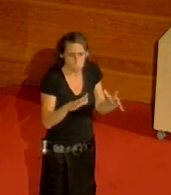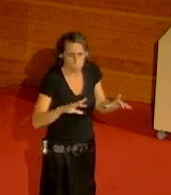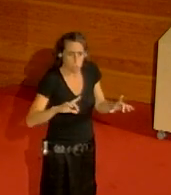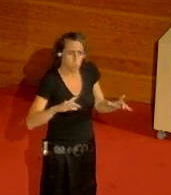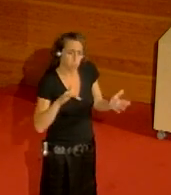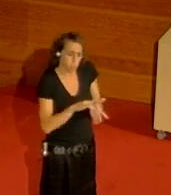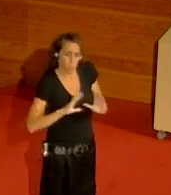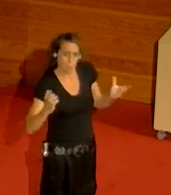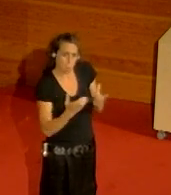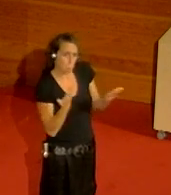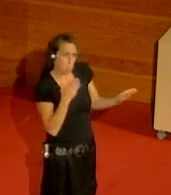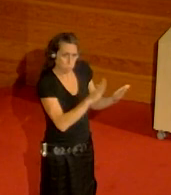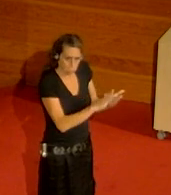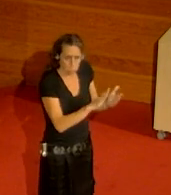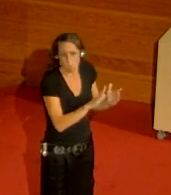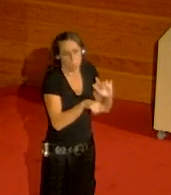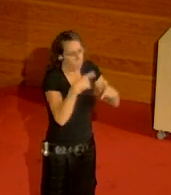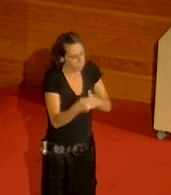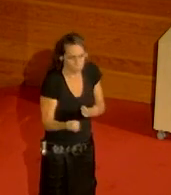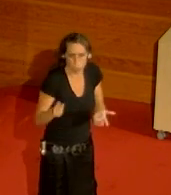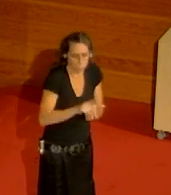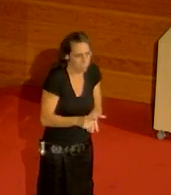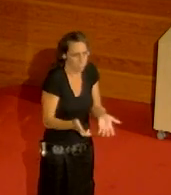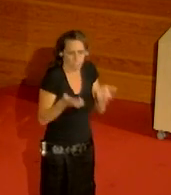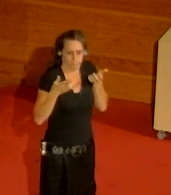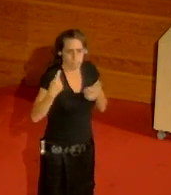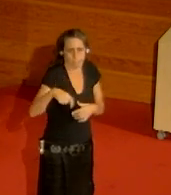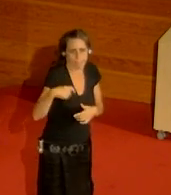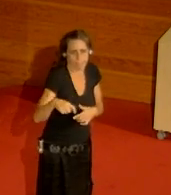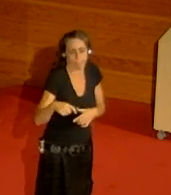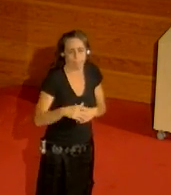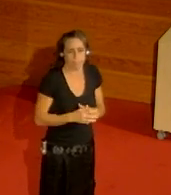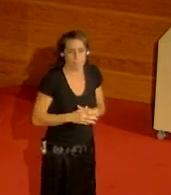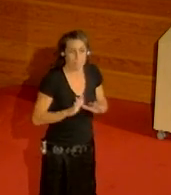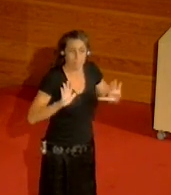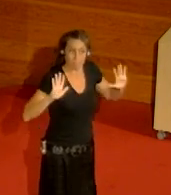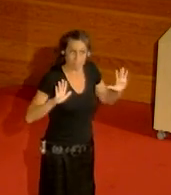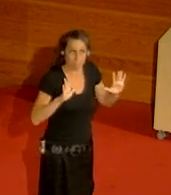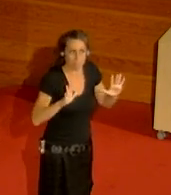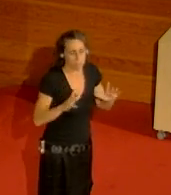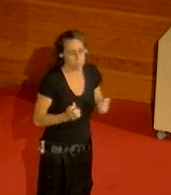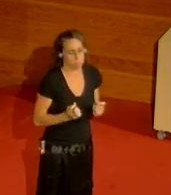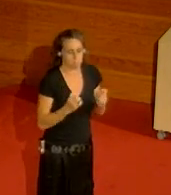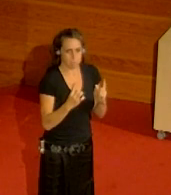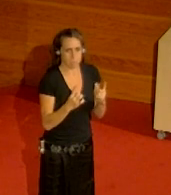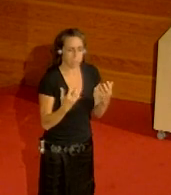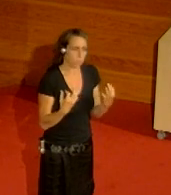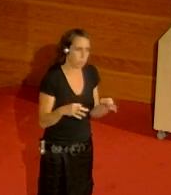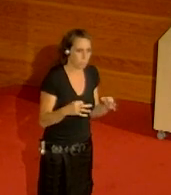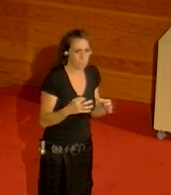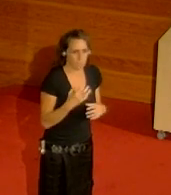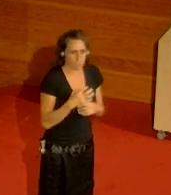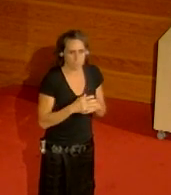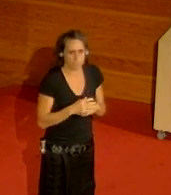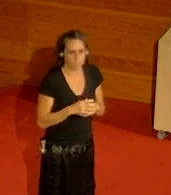vuelve a ser el Primer Ministro pero por primera vez en Israel es bueno ese sentido se